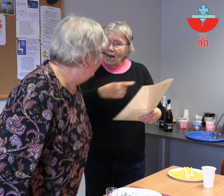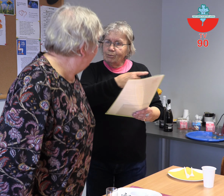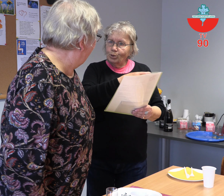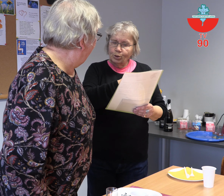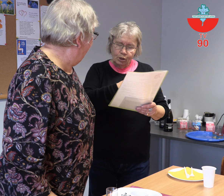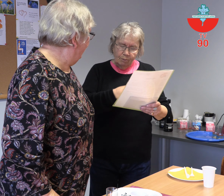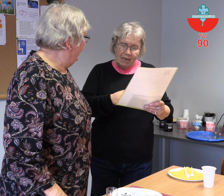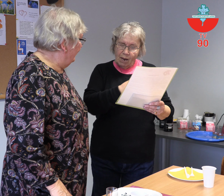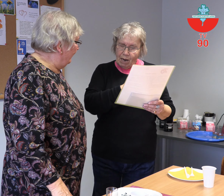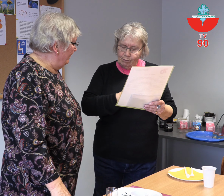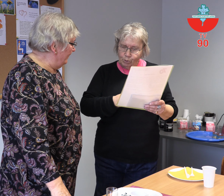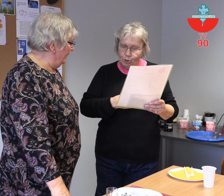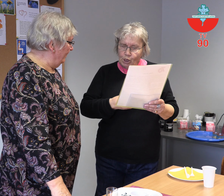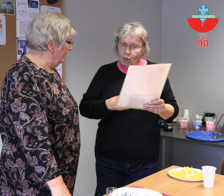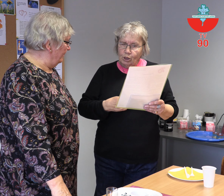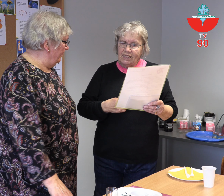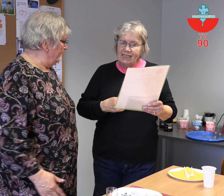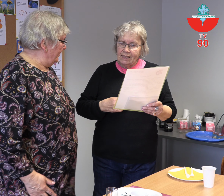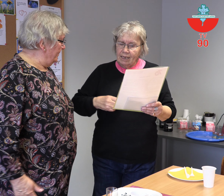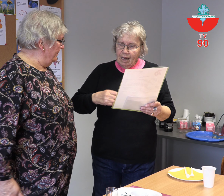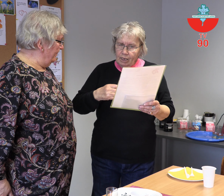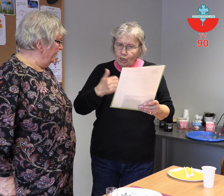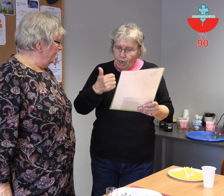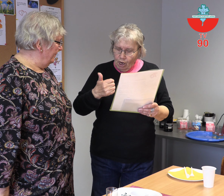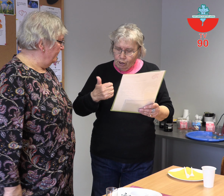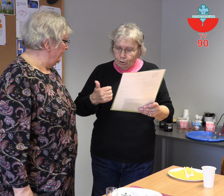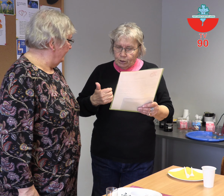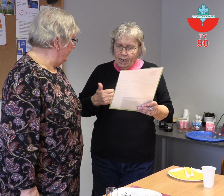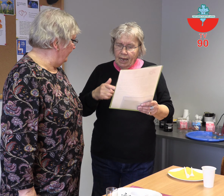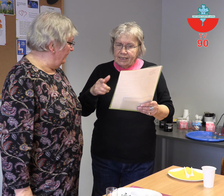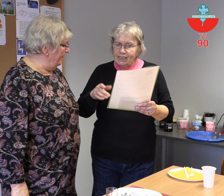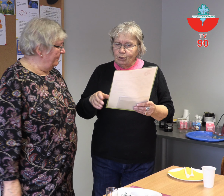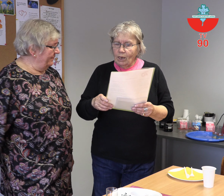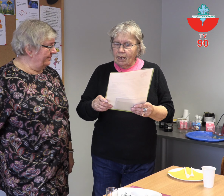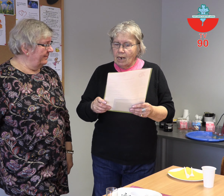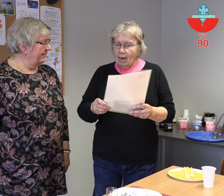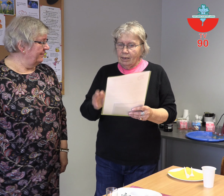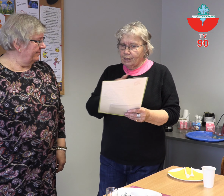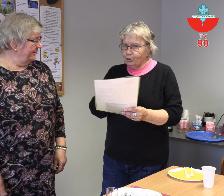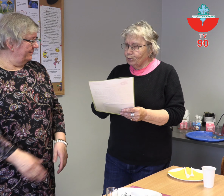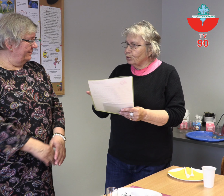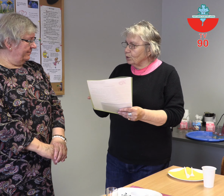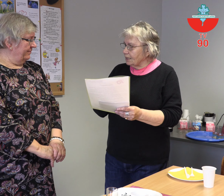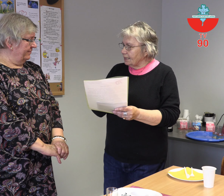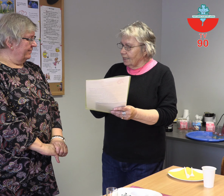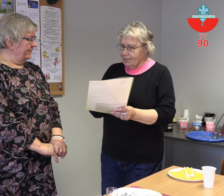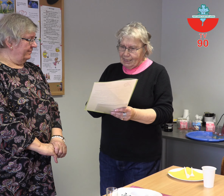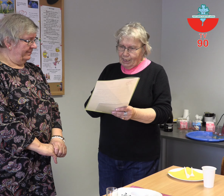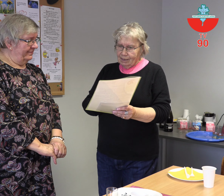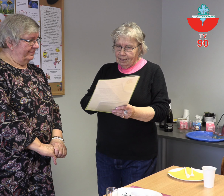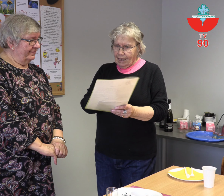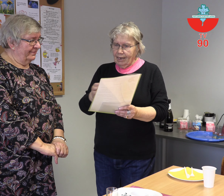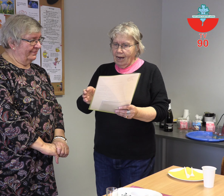Maimu, meie maimu on nii tore olnud, et sinule ka on astunud trükkida nii